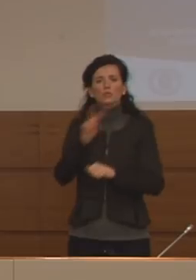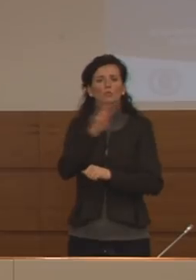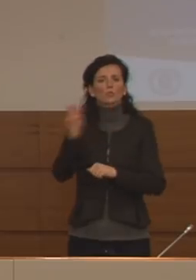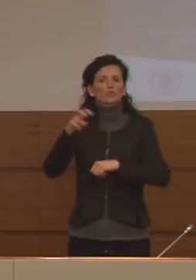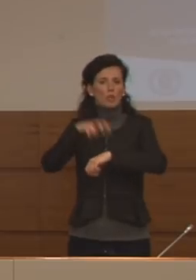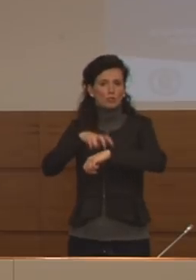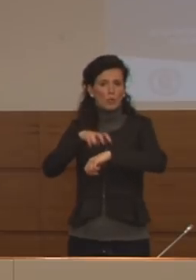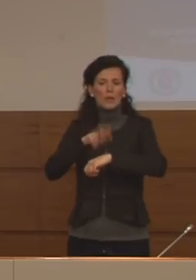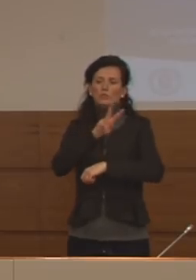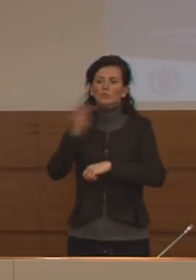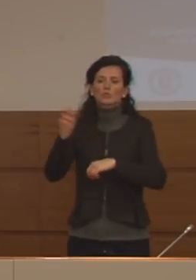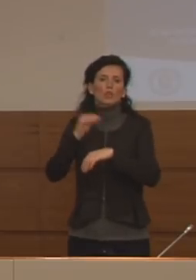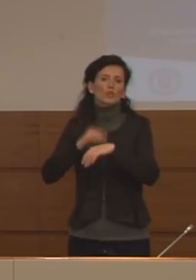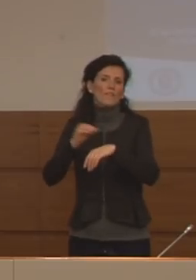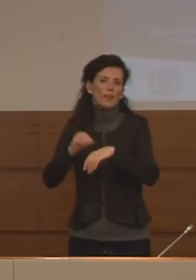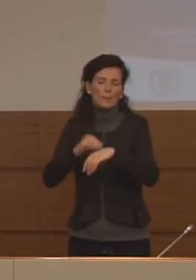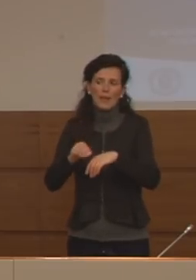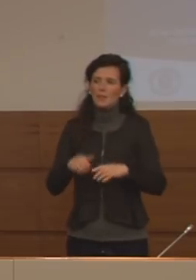infermieri